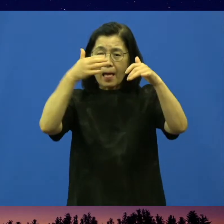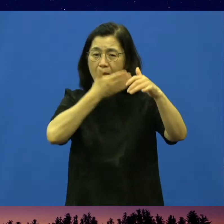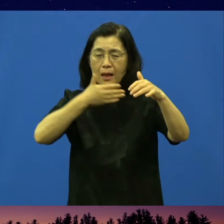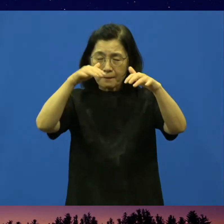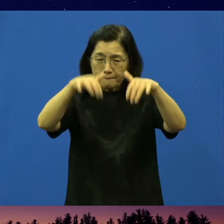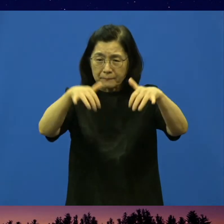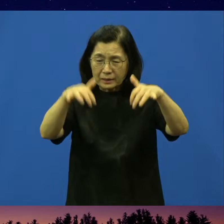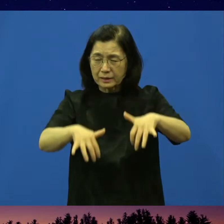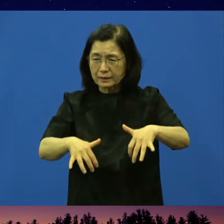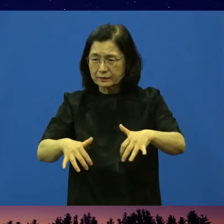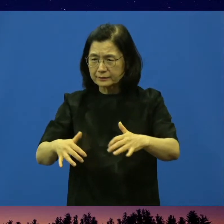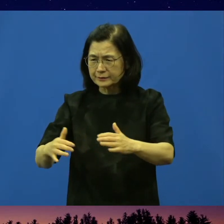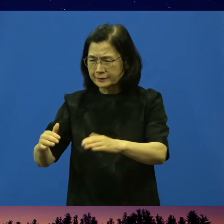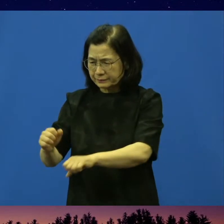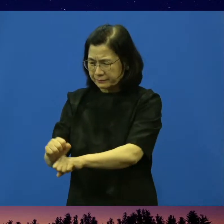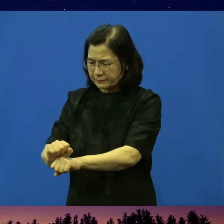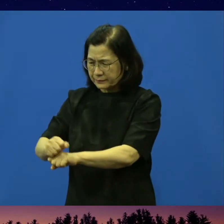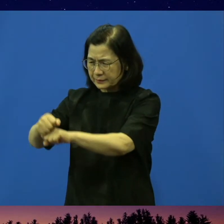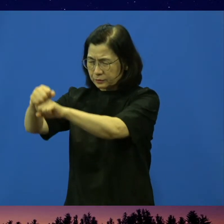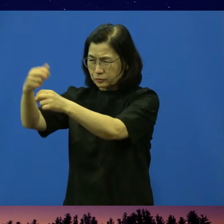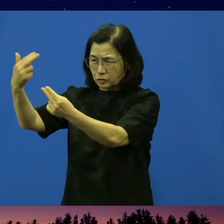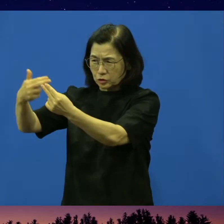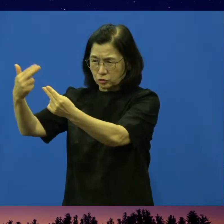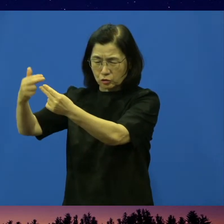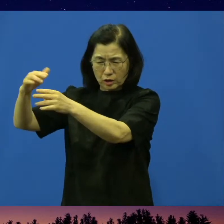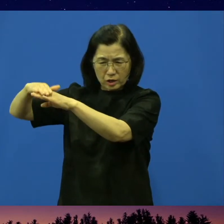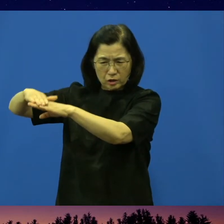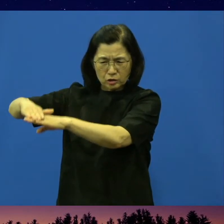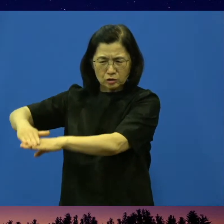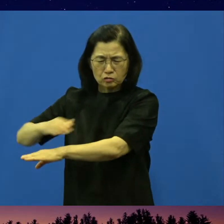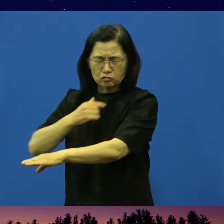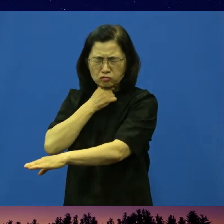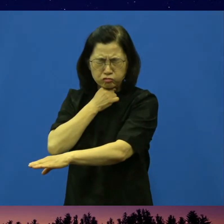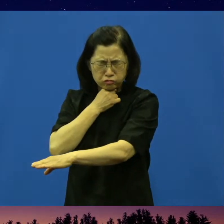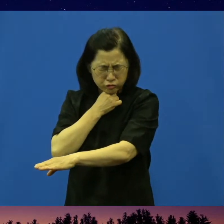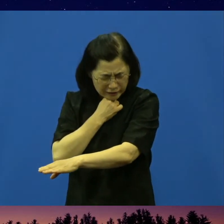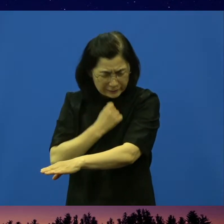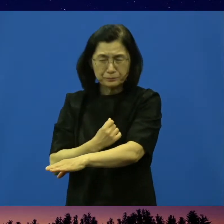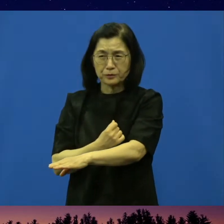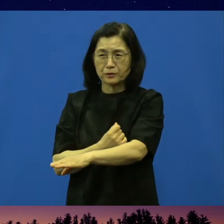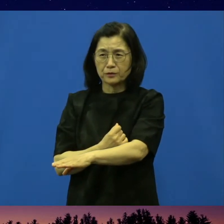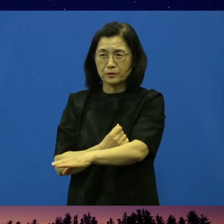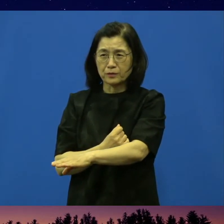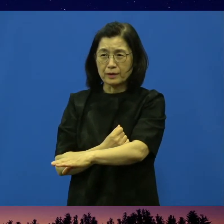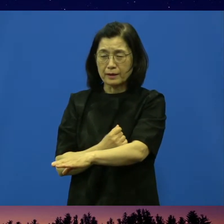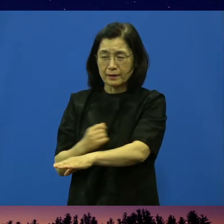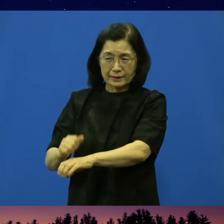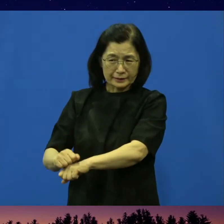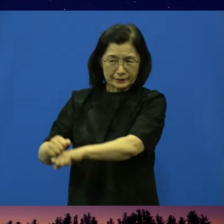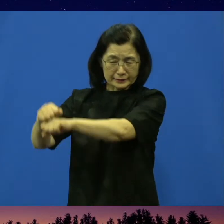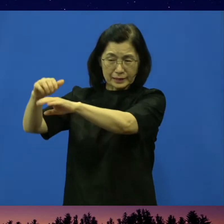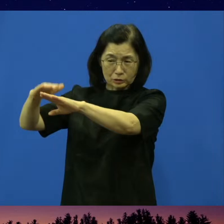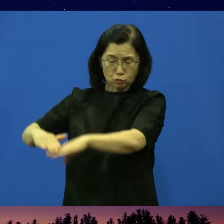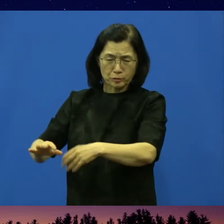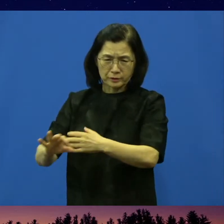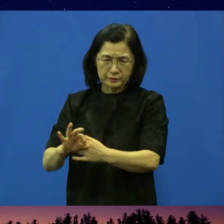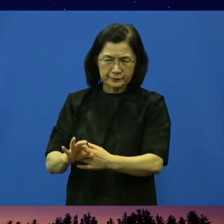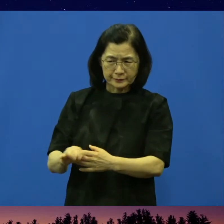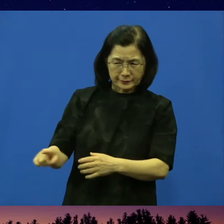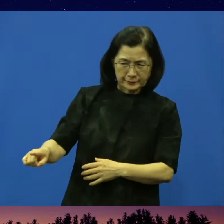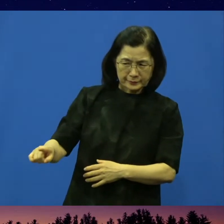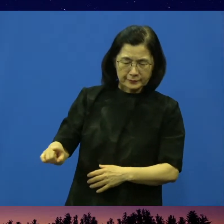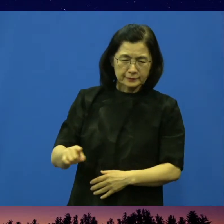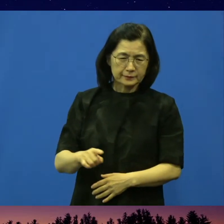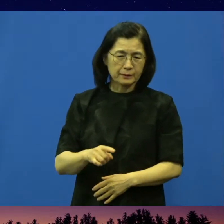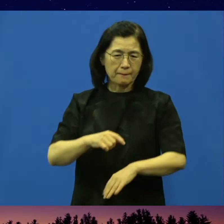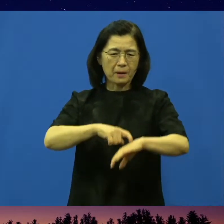여러분, 인간은 뭔가를 쌓기를 원해요. 쌓아놔야 내가 마음이 편안해. 안정감이 생겨.